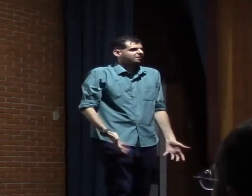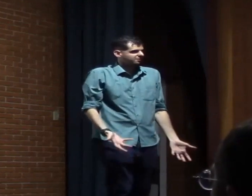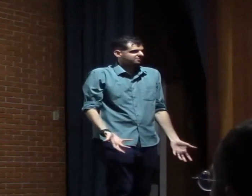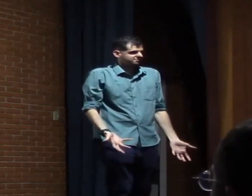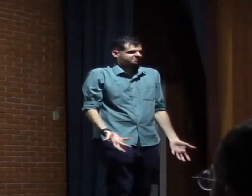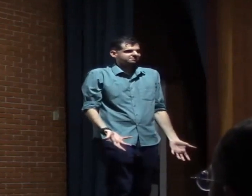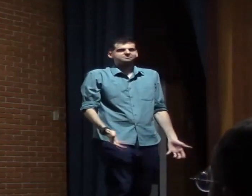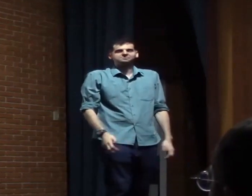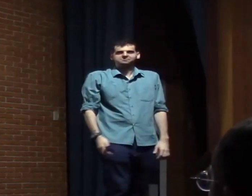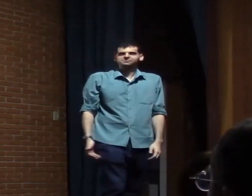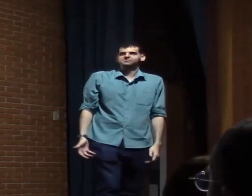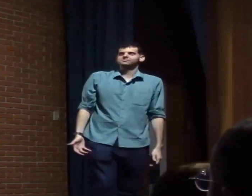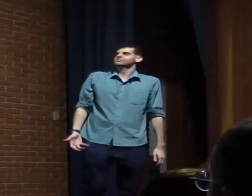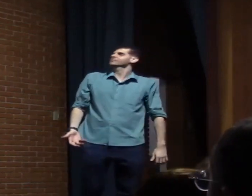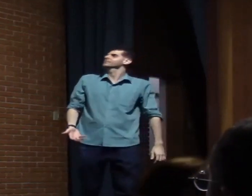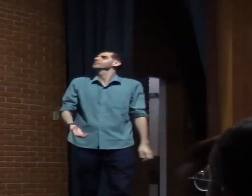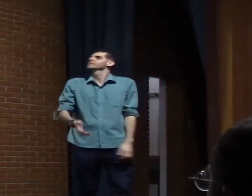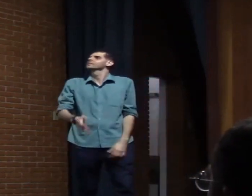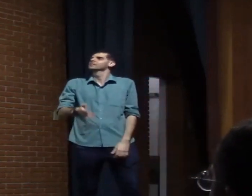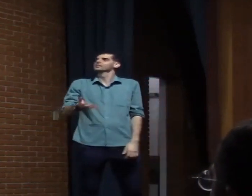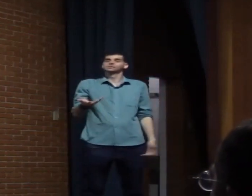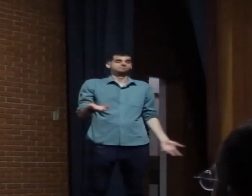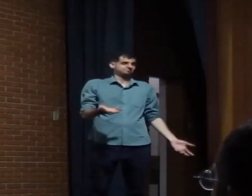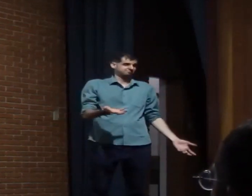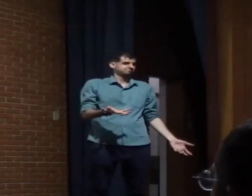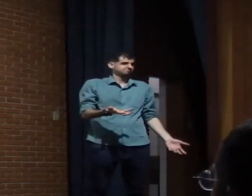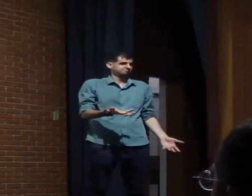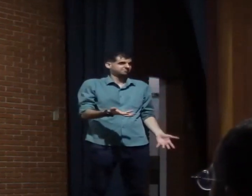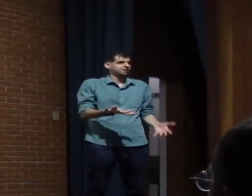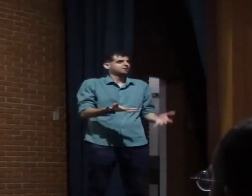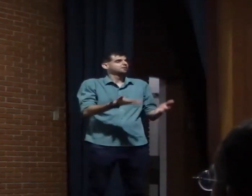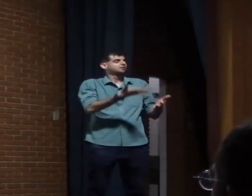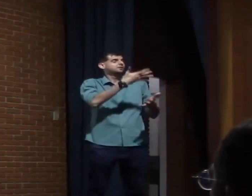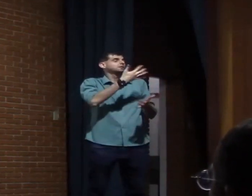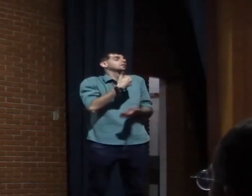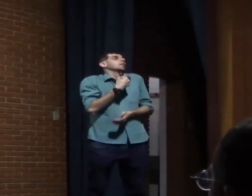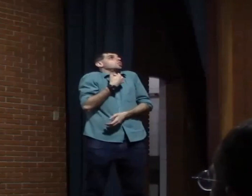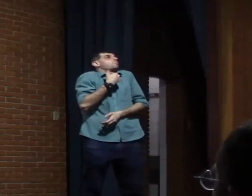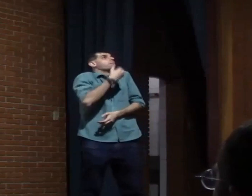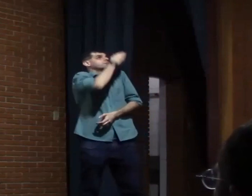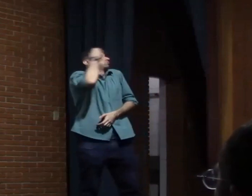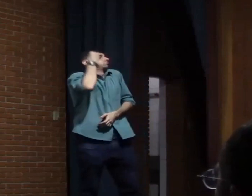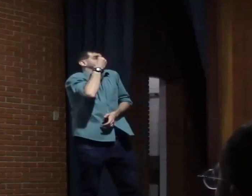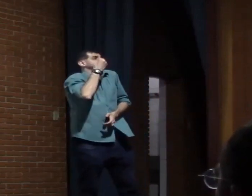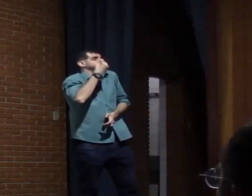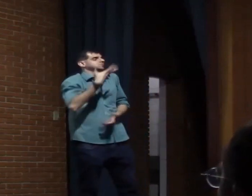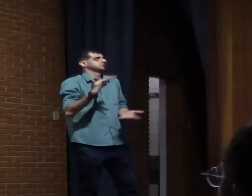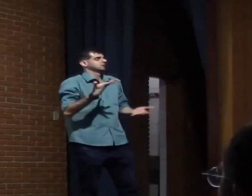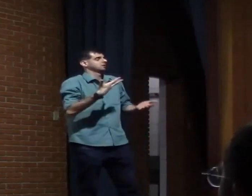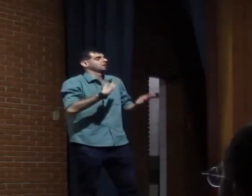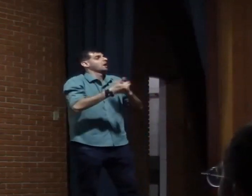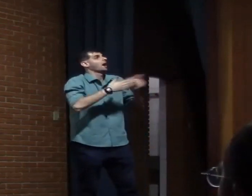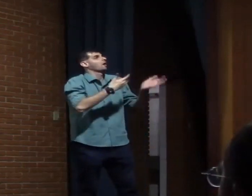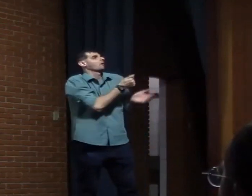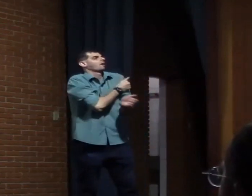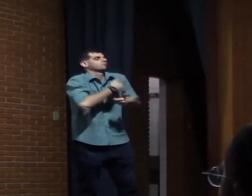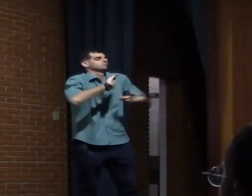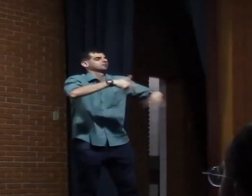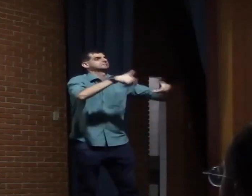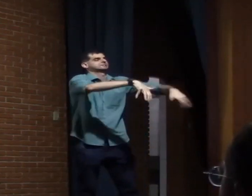órgãos públicos, né, precisam melhorar, né, nesse sentido. A gente não pode esquecer, por exemplo,